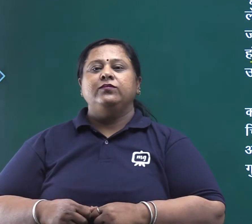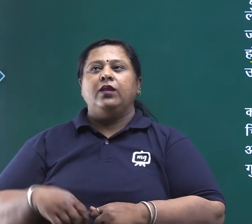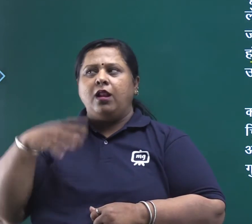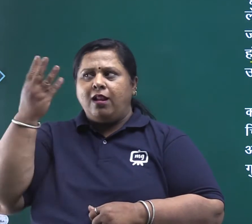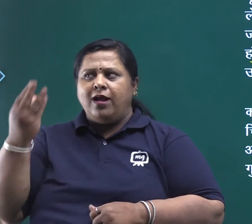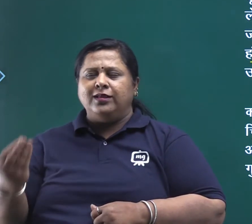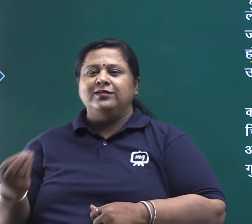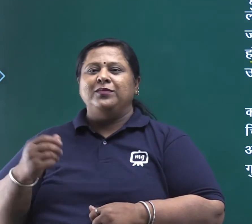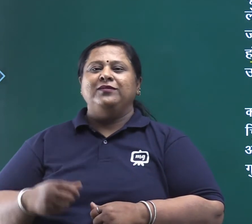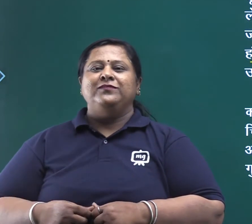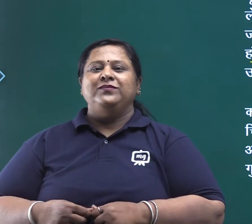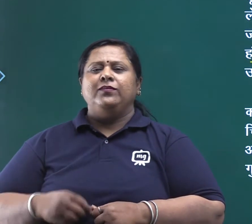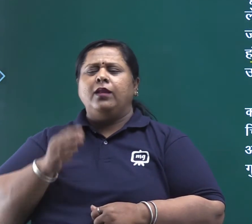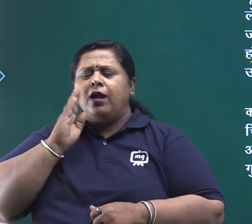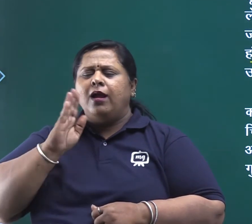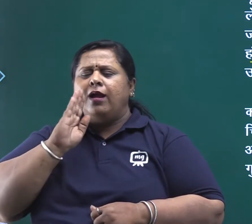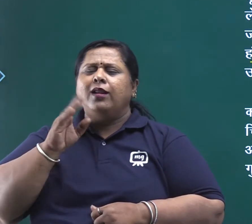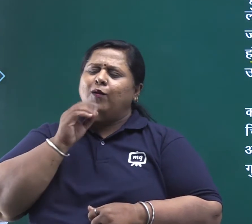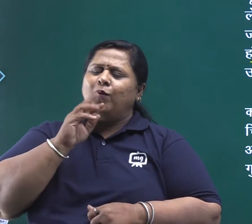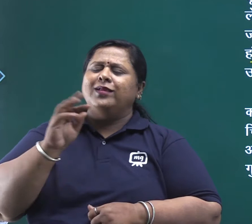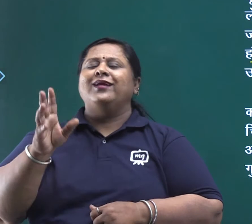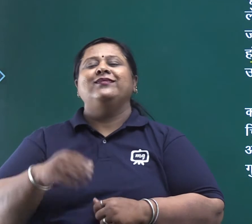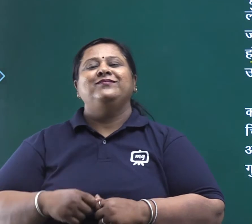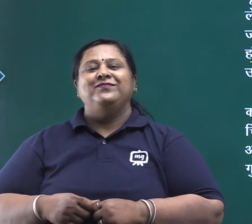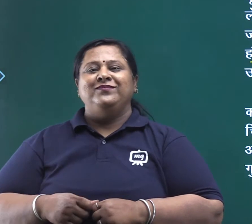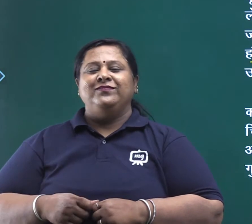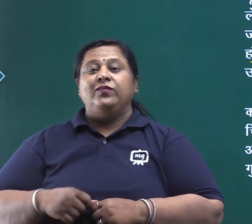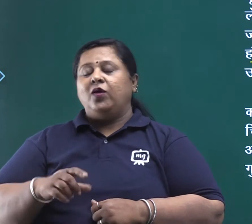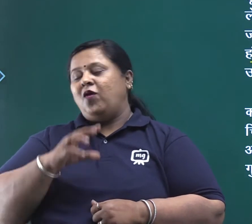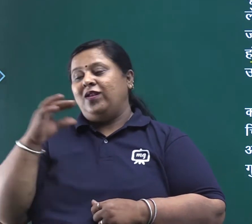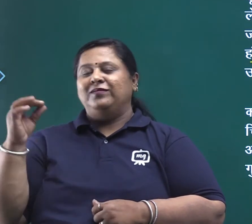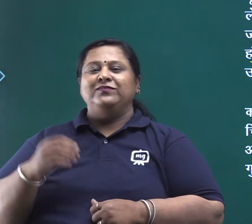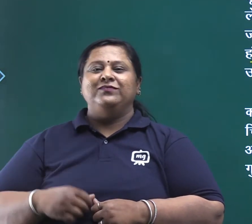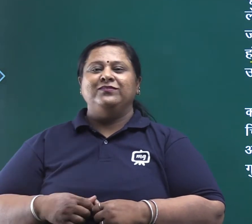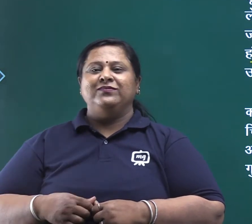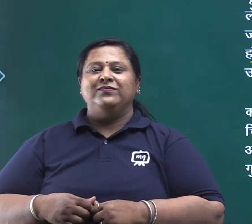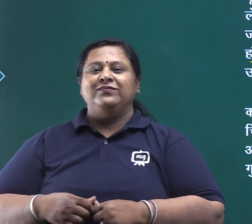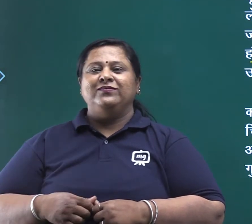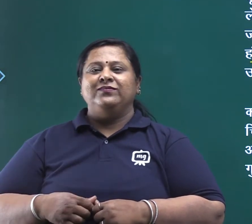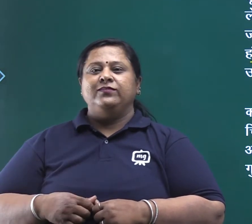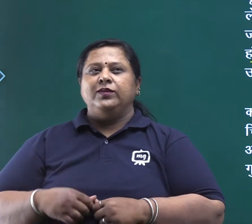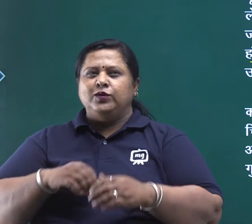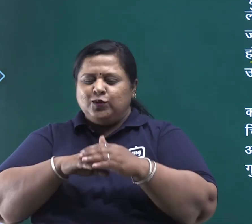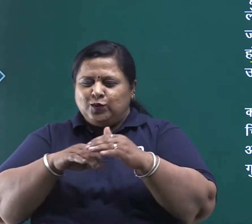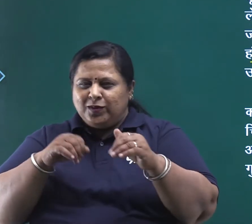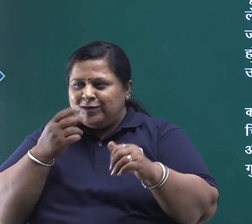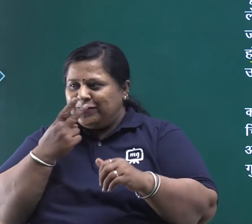रात के समय गाने गुनगुनाता है तथा चोरी